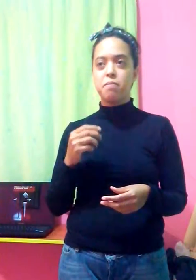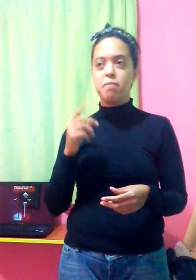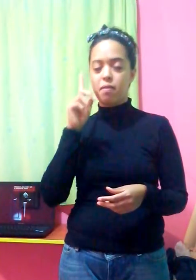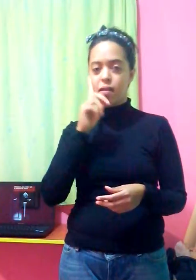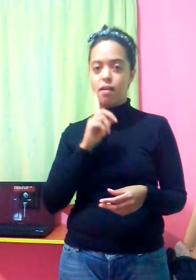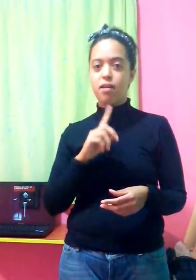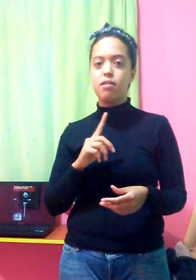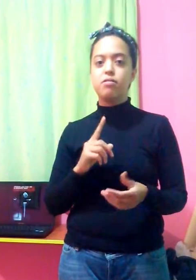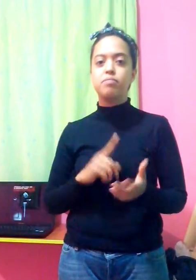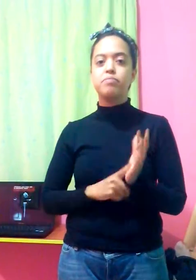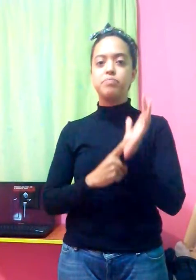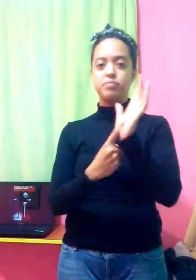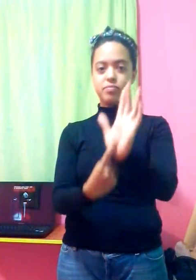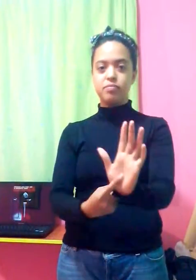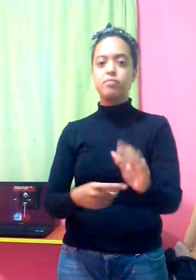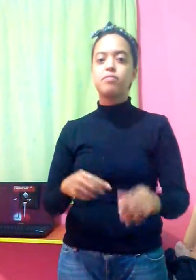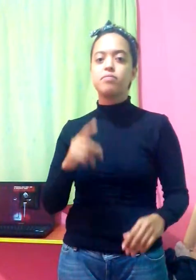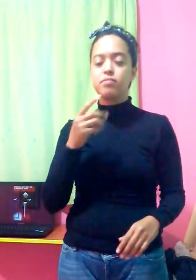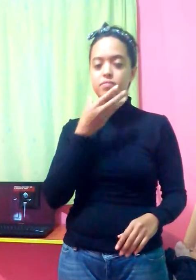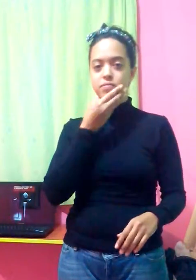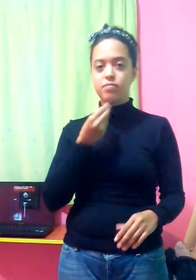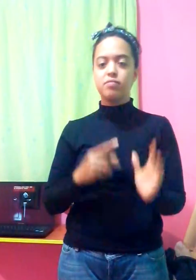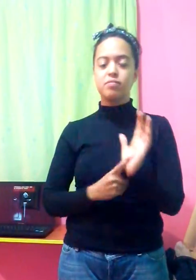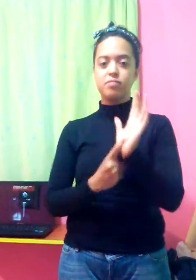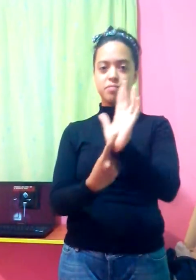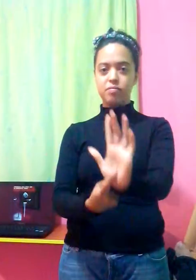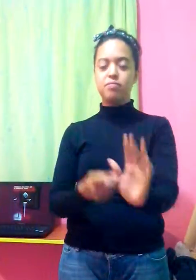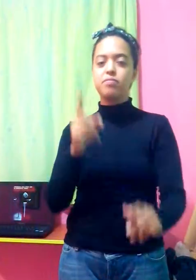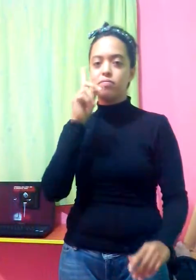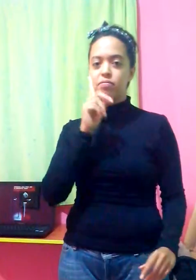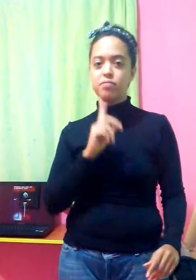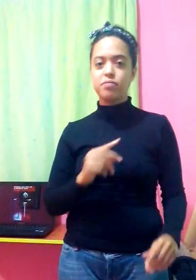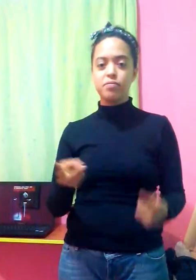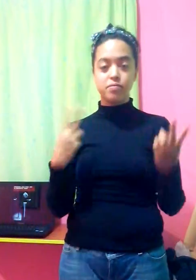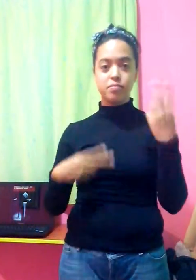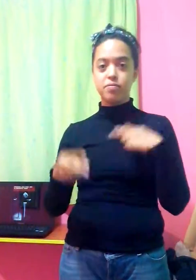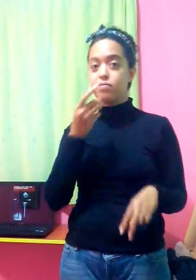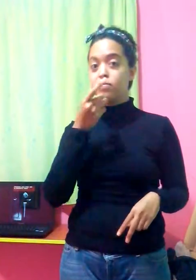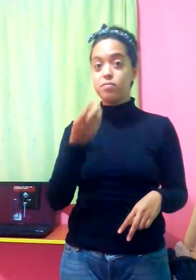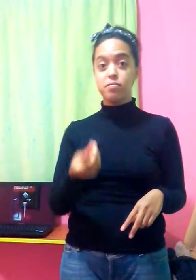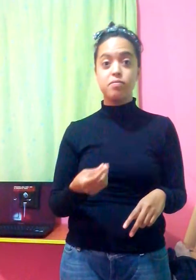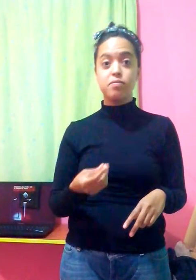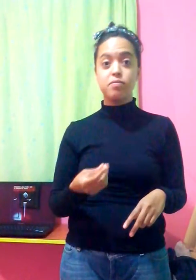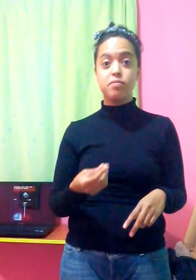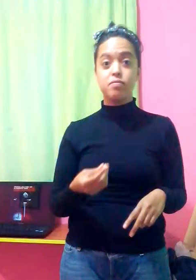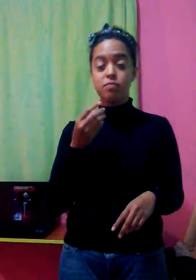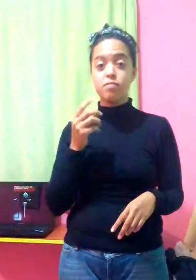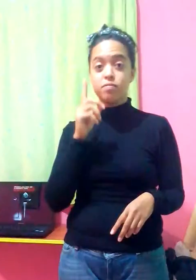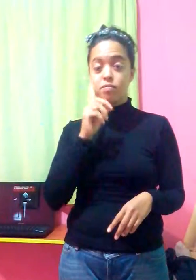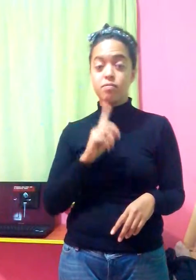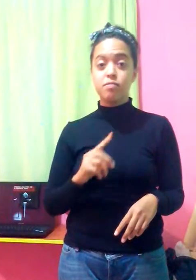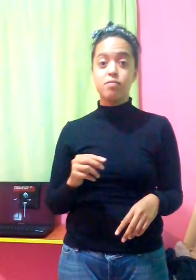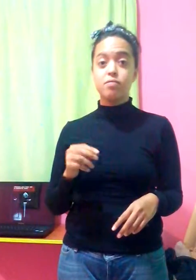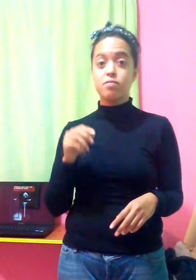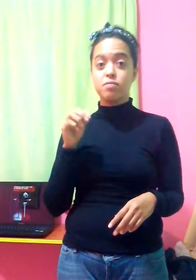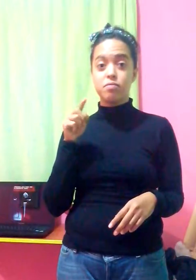los caballeros. A los, primero que nada, a las mujeres, vengo a decirles, muchachas, en forma práctica, sencilla, si usted tiene pareja,